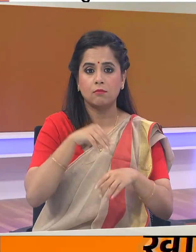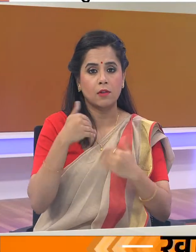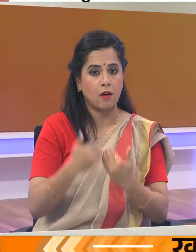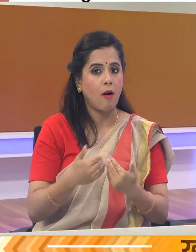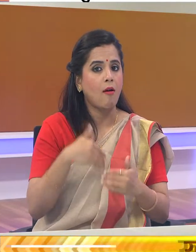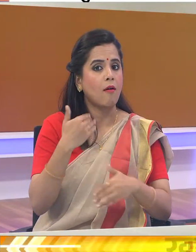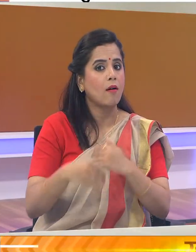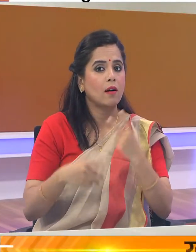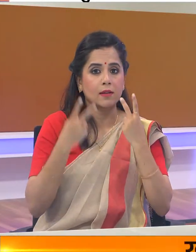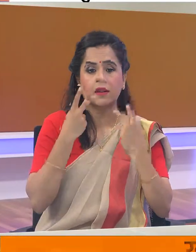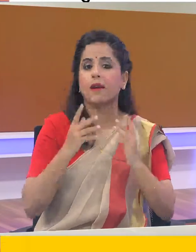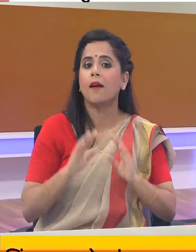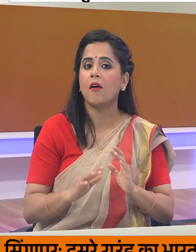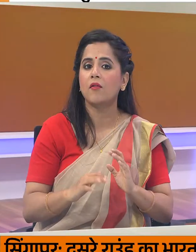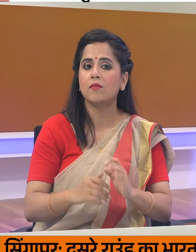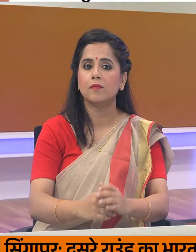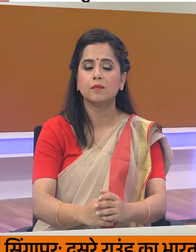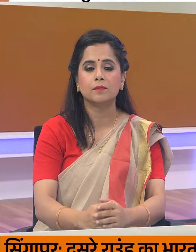गया है।